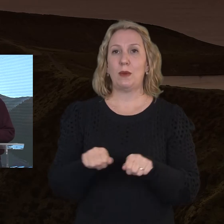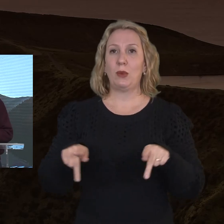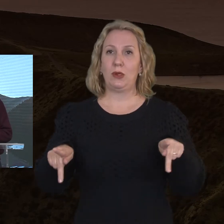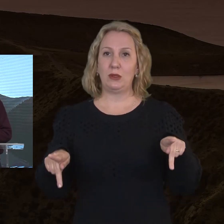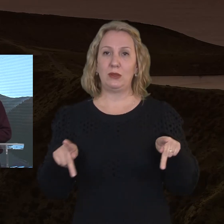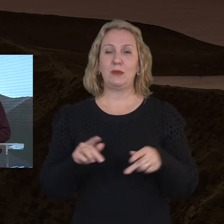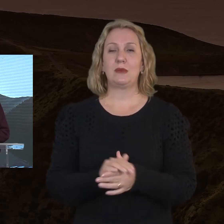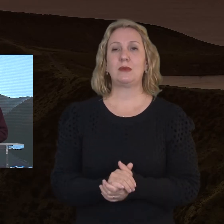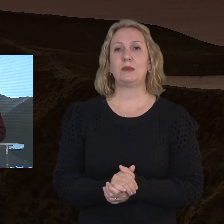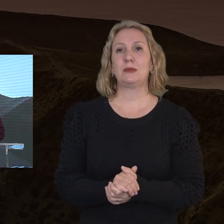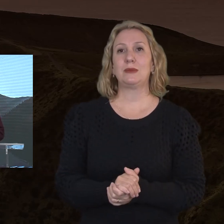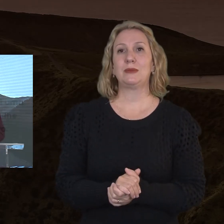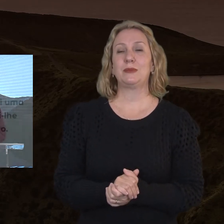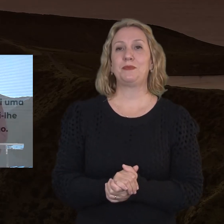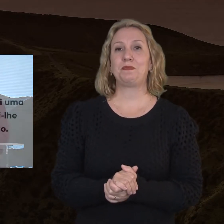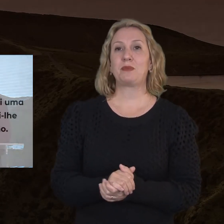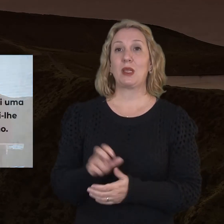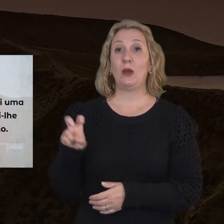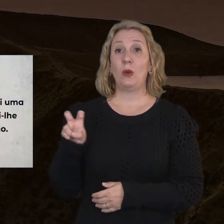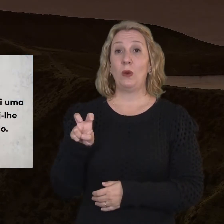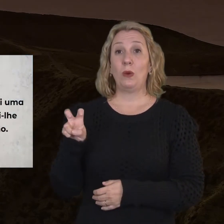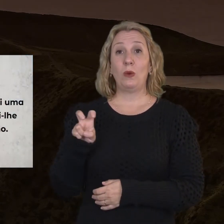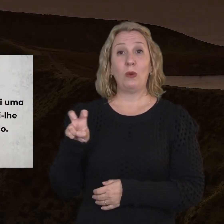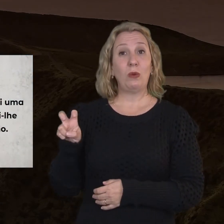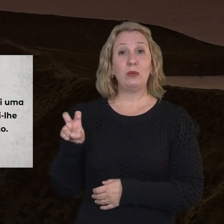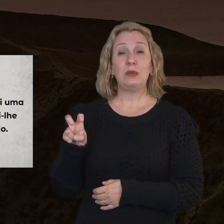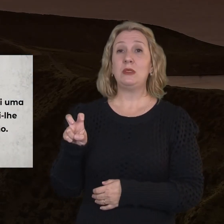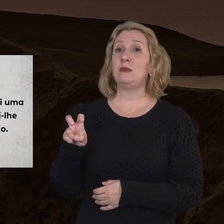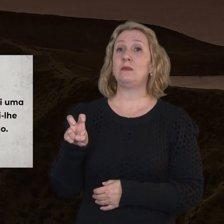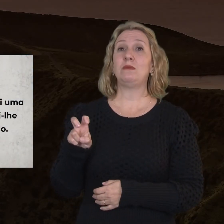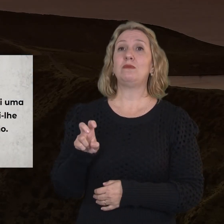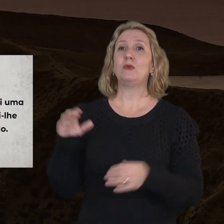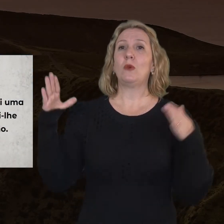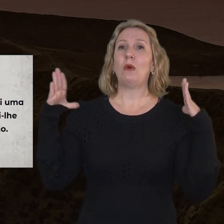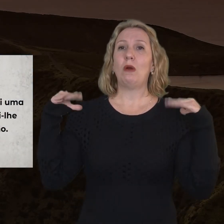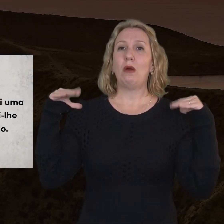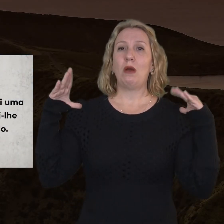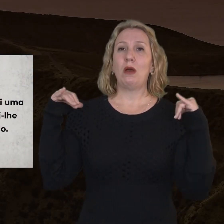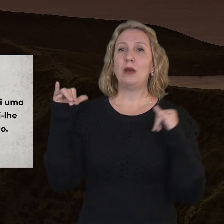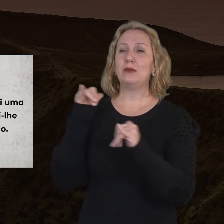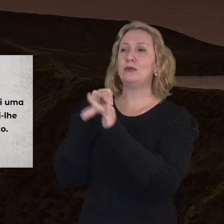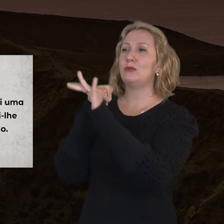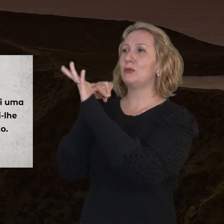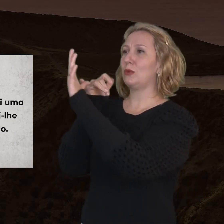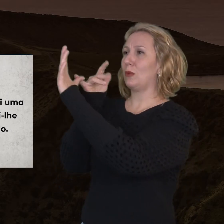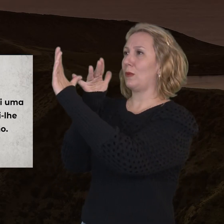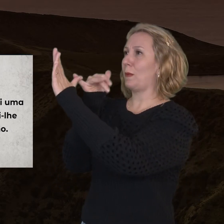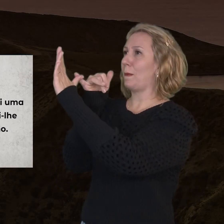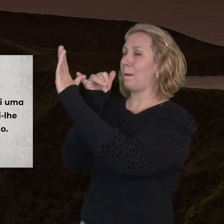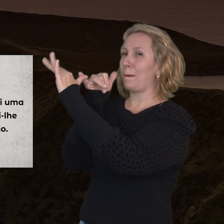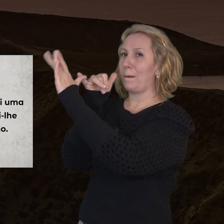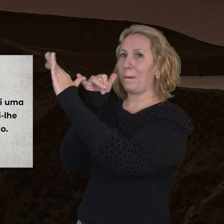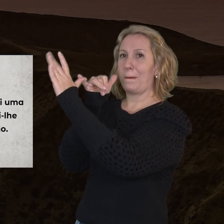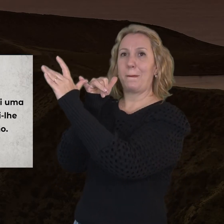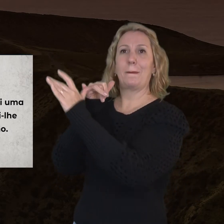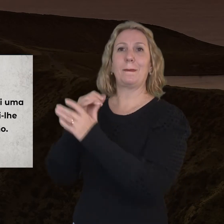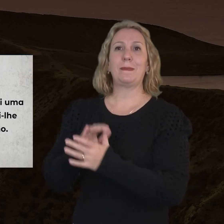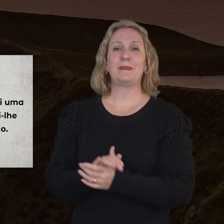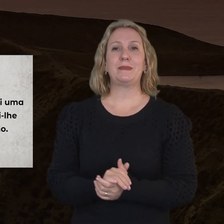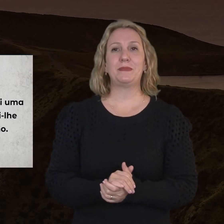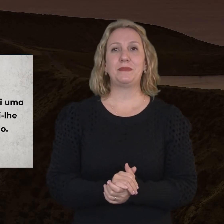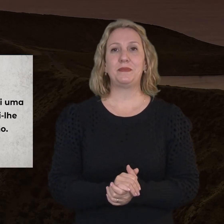9 1 o quinto anjo tocou a trombeta olha só irmão tu tu é o mesmo fato